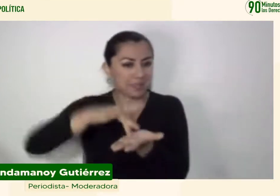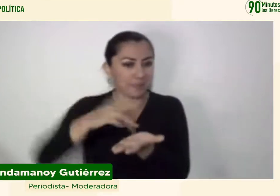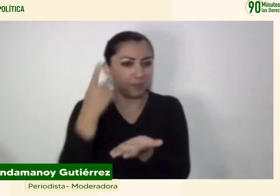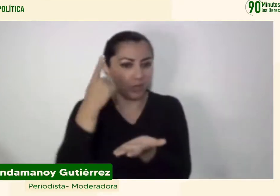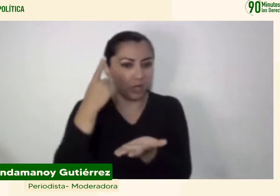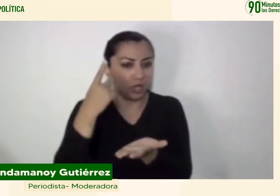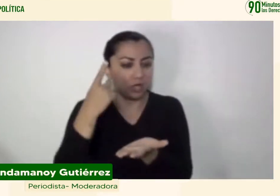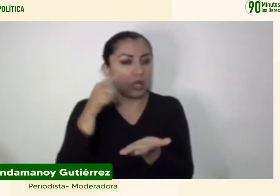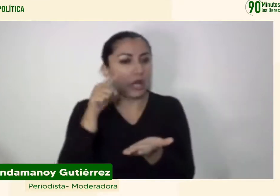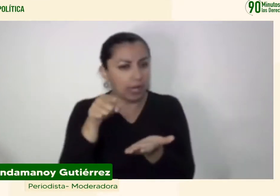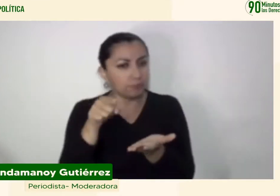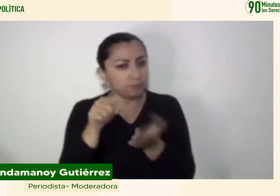las organizaciones